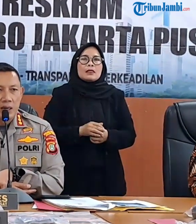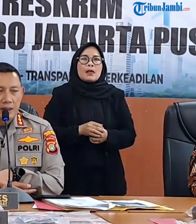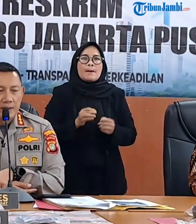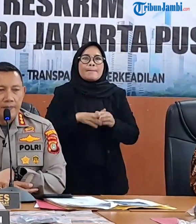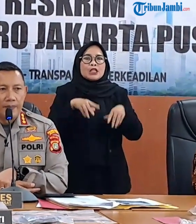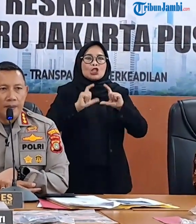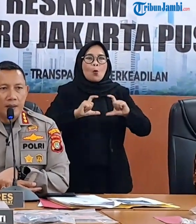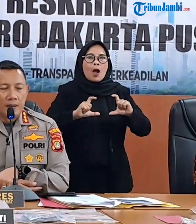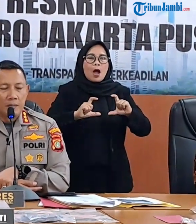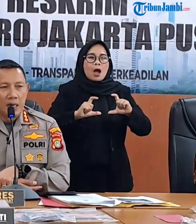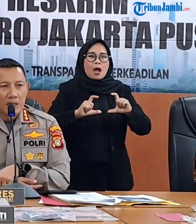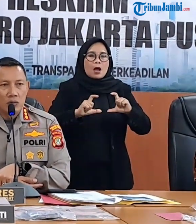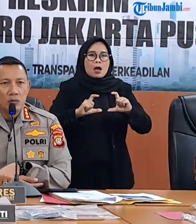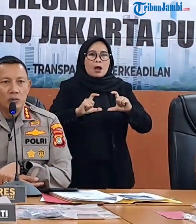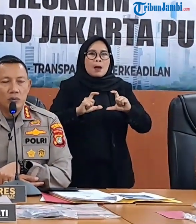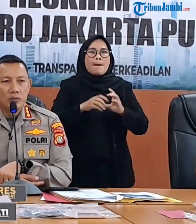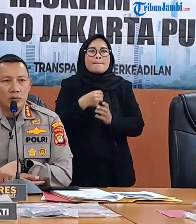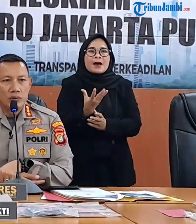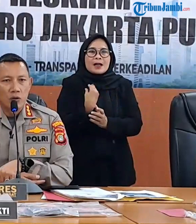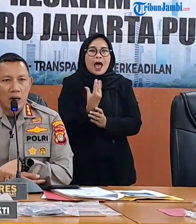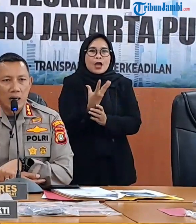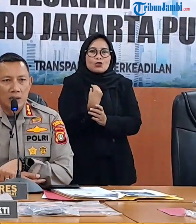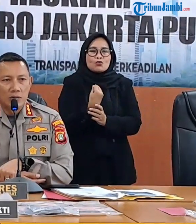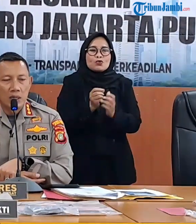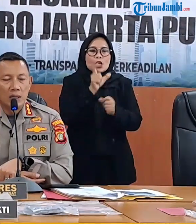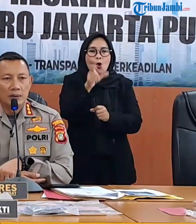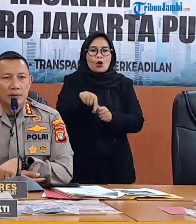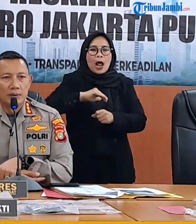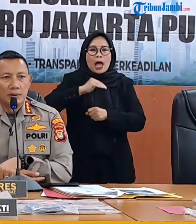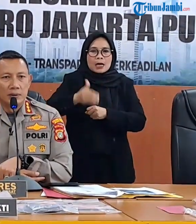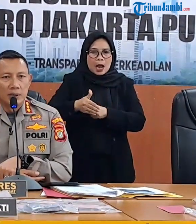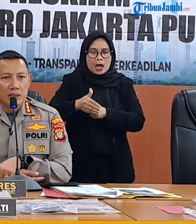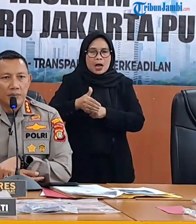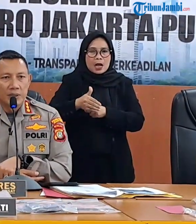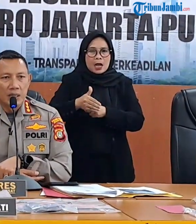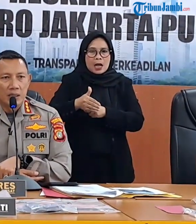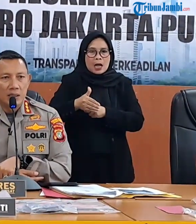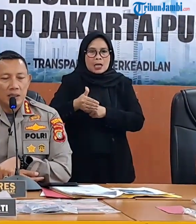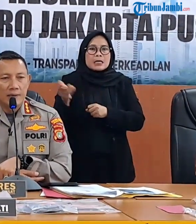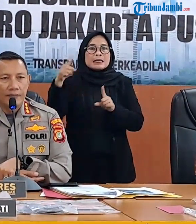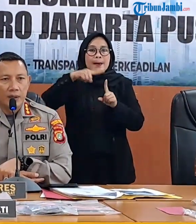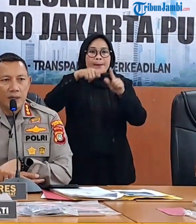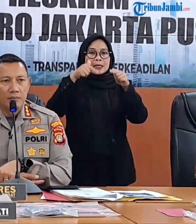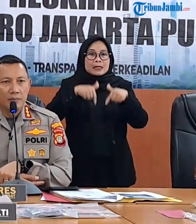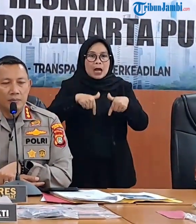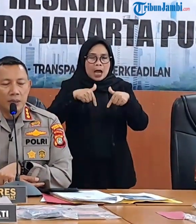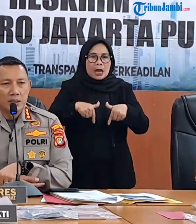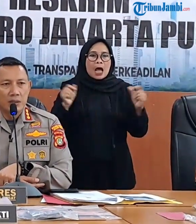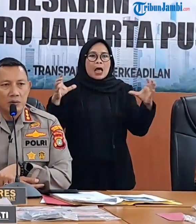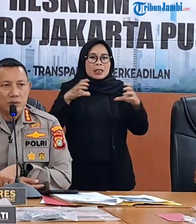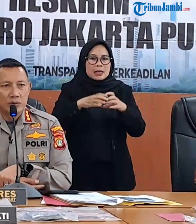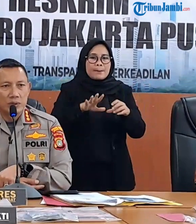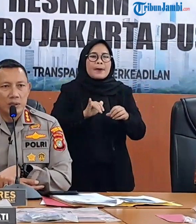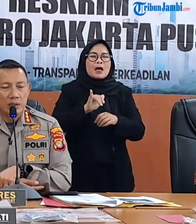mencoba merayu seorang anak juga, yang sampai saat ini tim